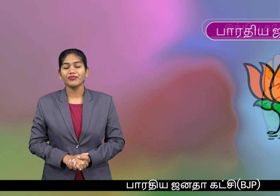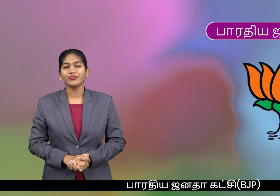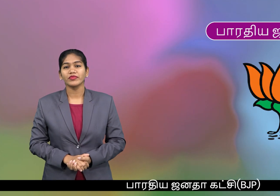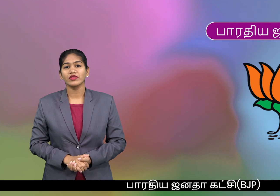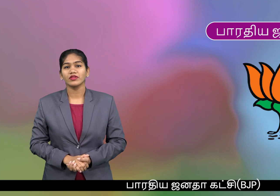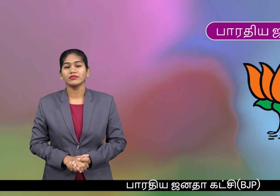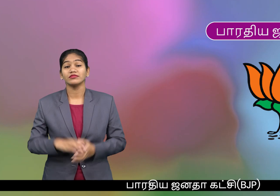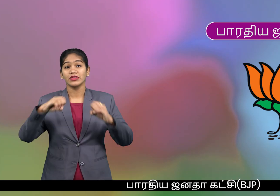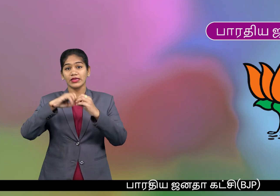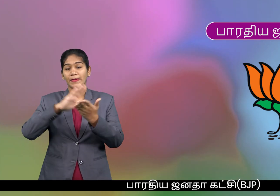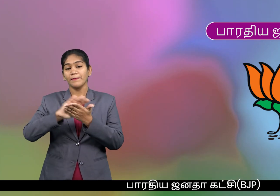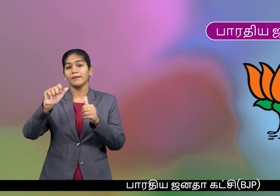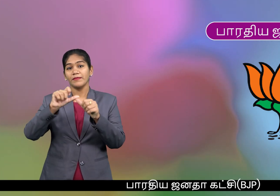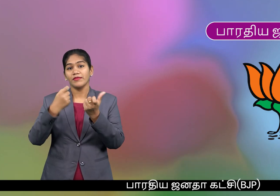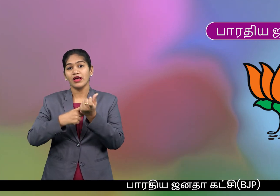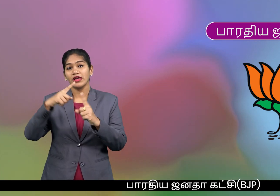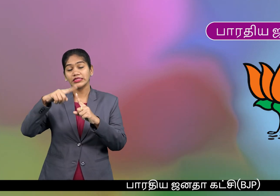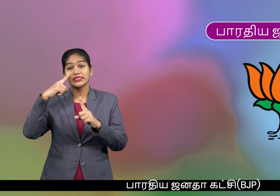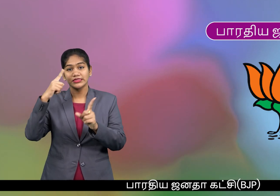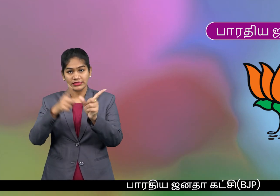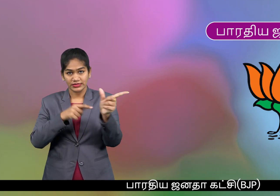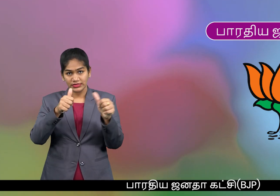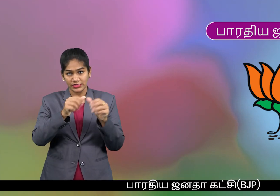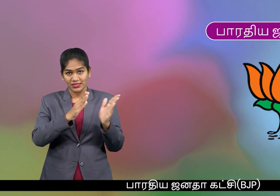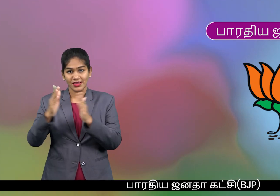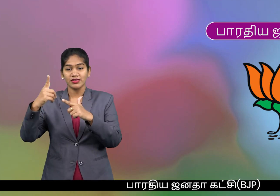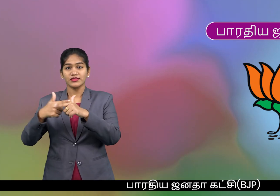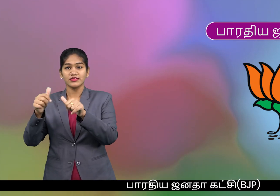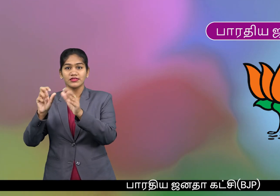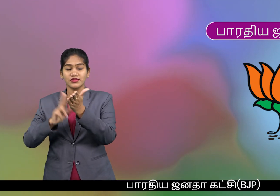பாரதிய ஜனதா கட்சி, அதாவது பிஜேபி.